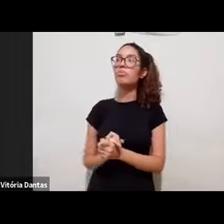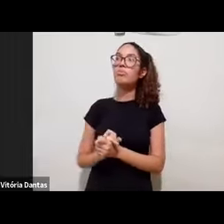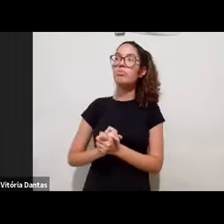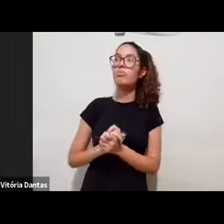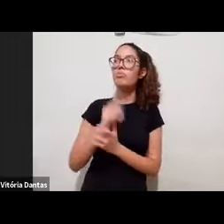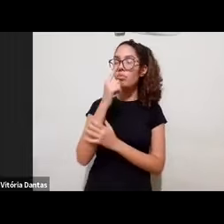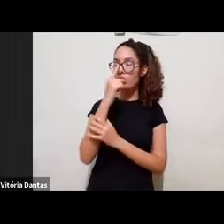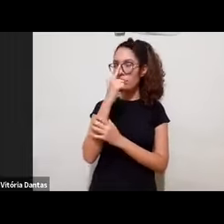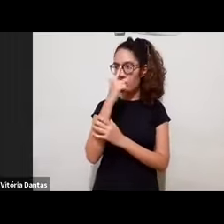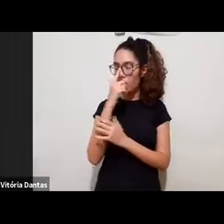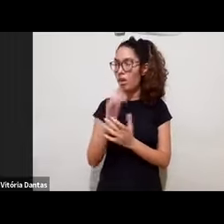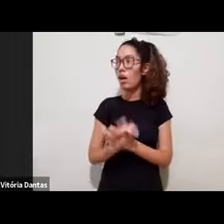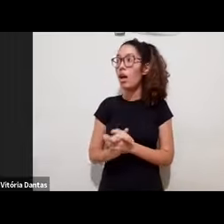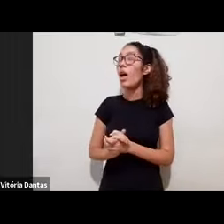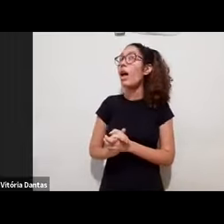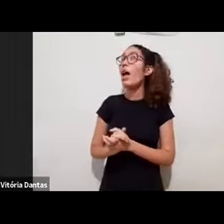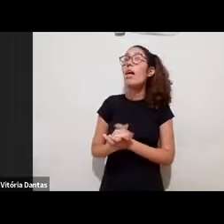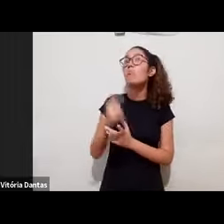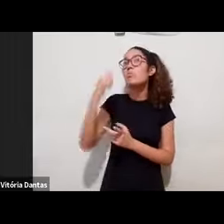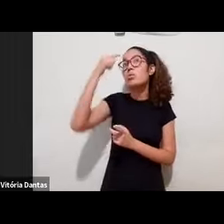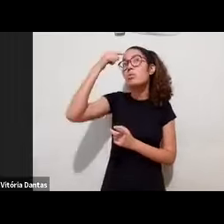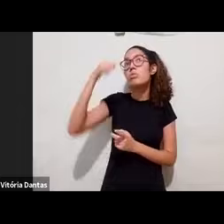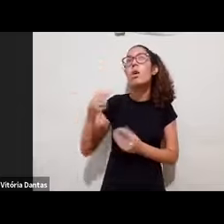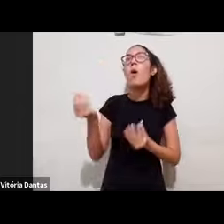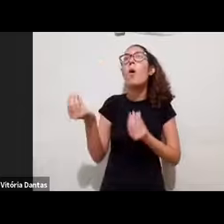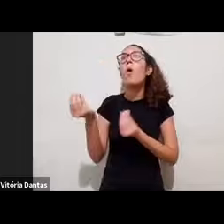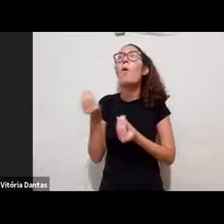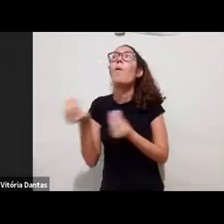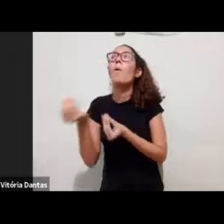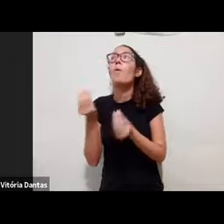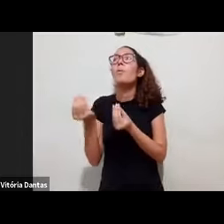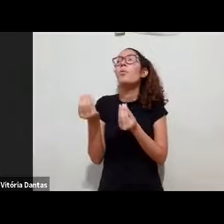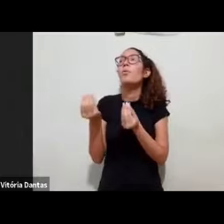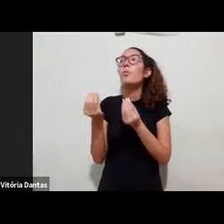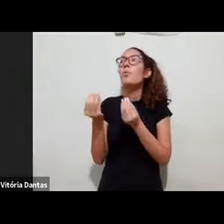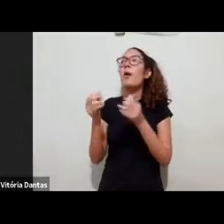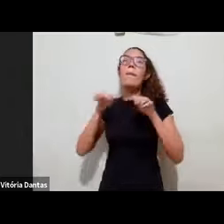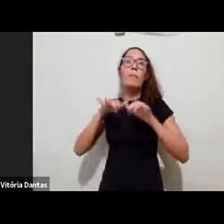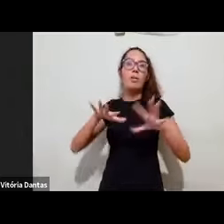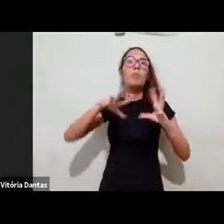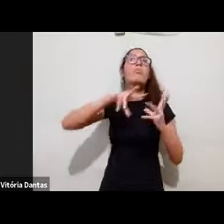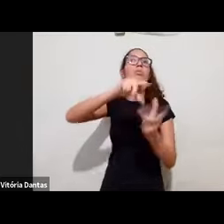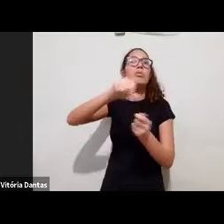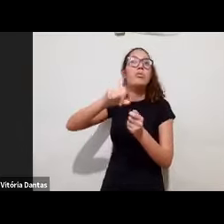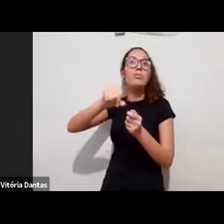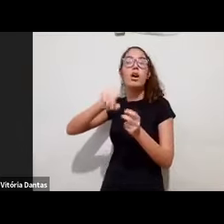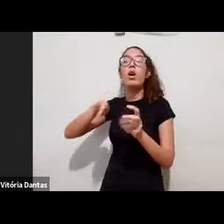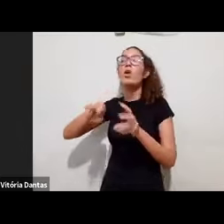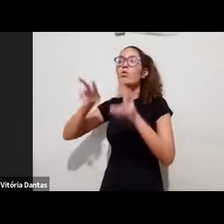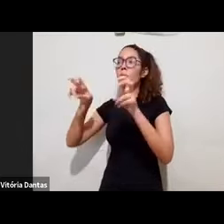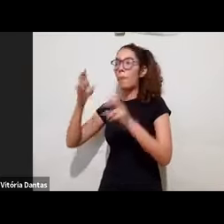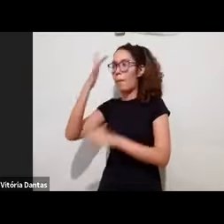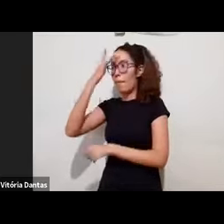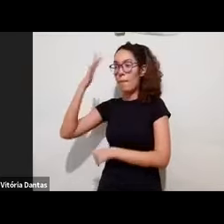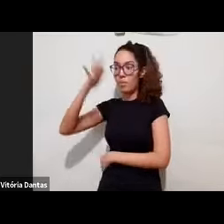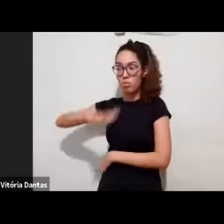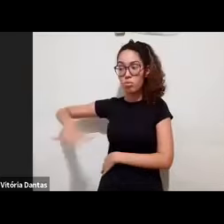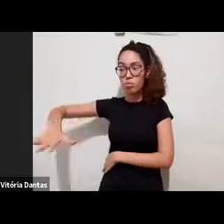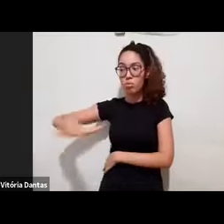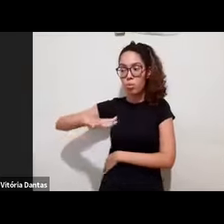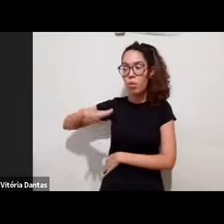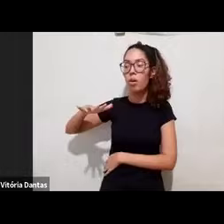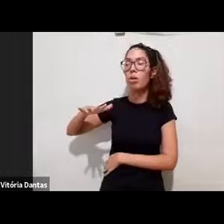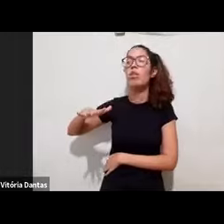sabemos ainda muito bem qual é o impacto da pandemia do Covid-19 para a população, até porque, como eu disse,